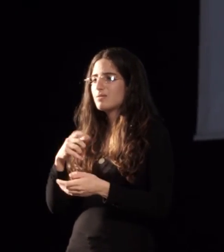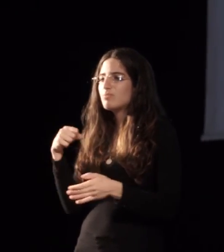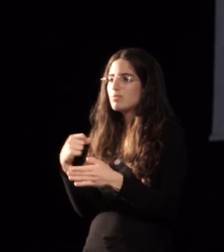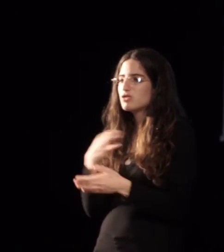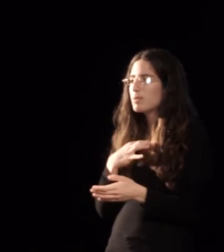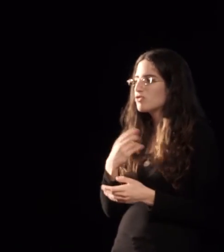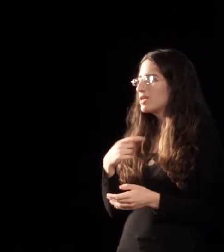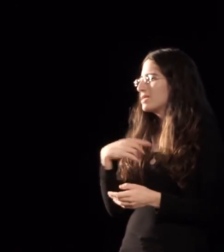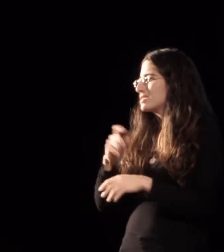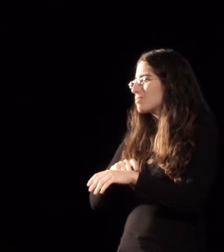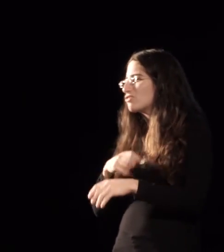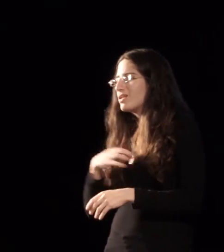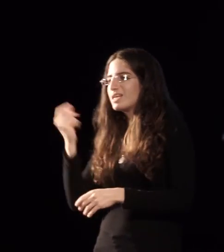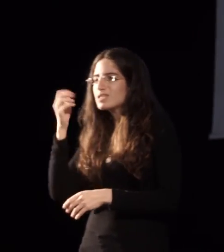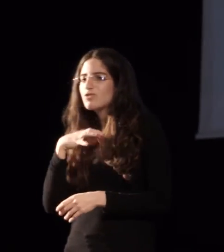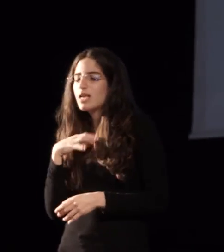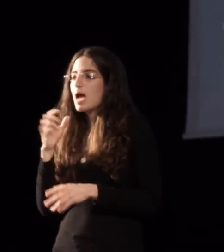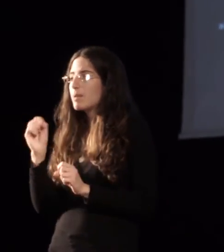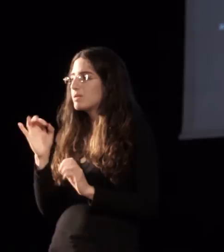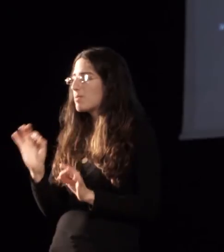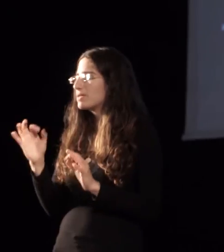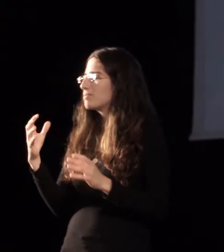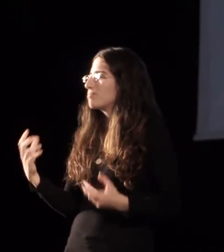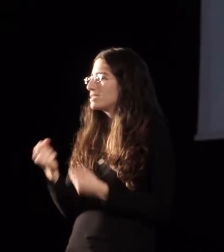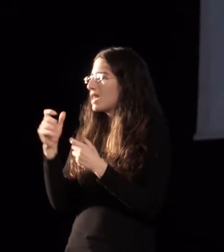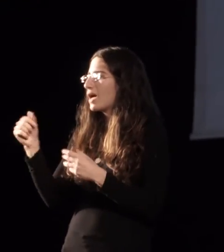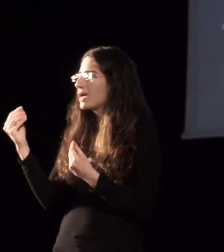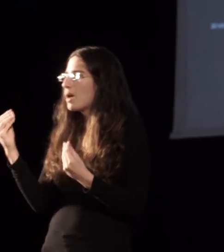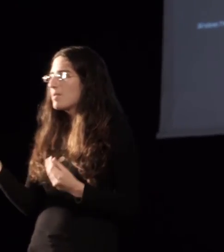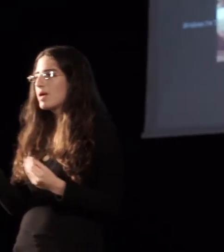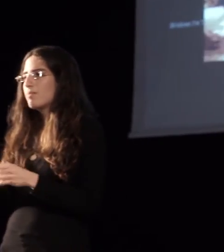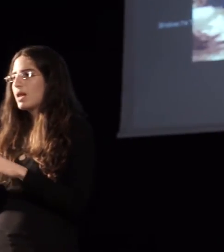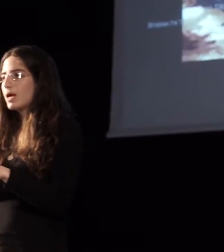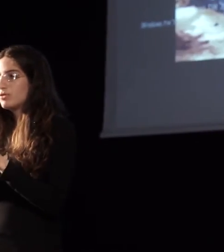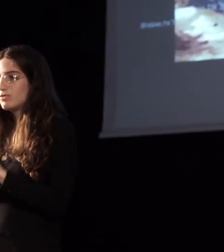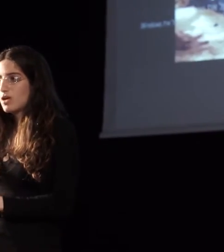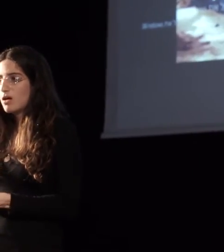ליכולות, לכספים שלי, האם אני באמת מציל הכי הרבה בעלי חיים שאני יכול?